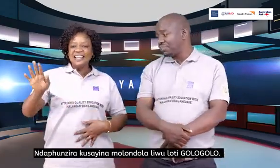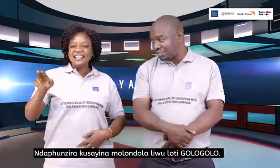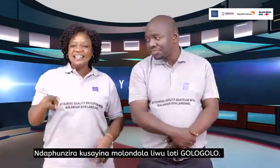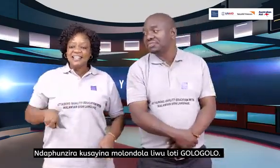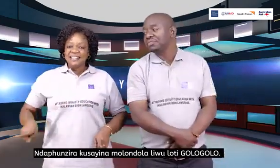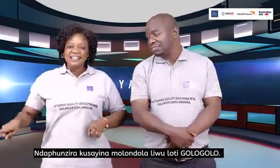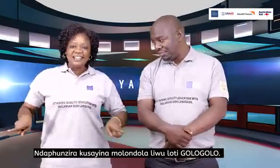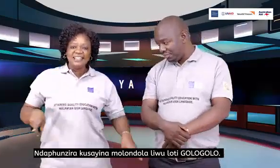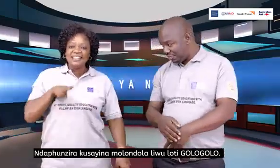gologolo.